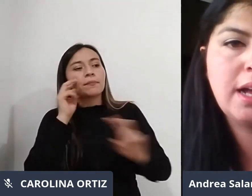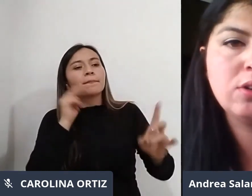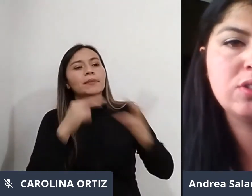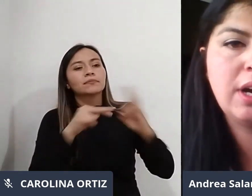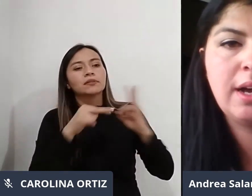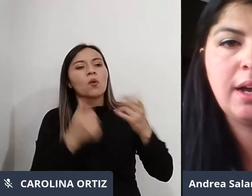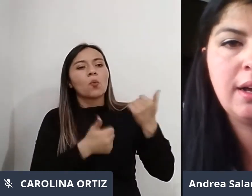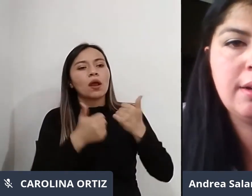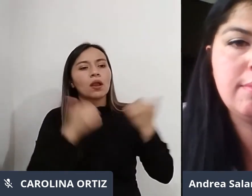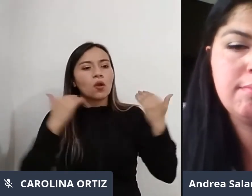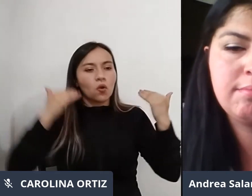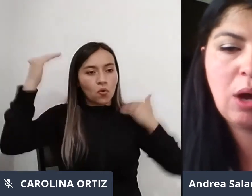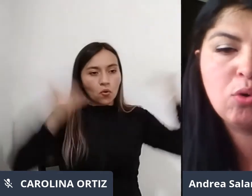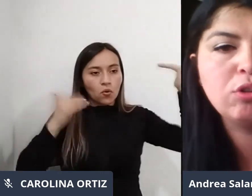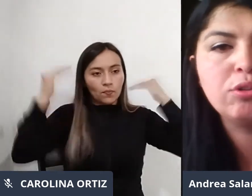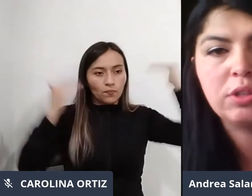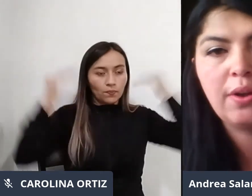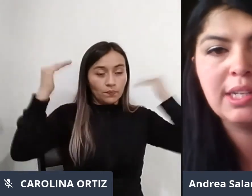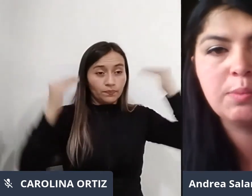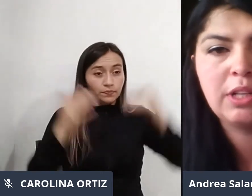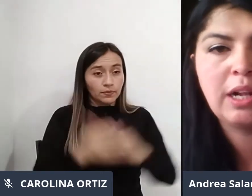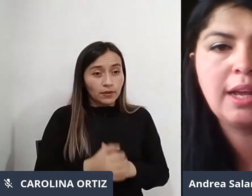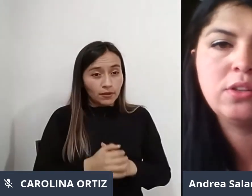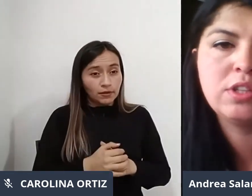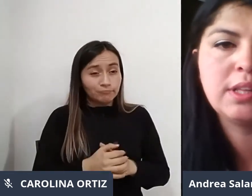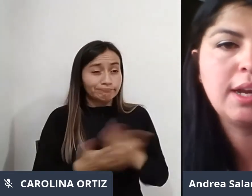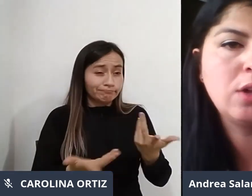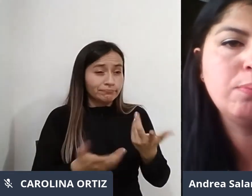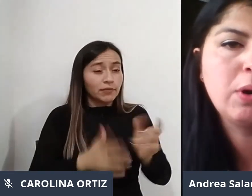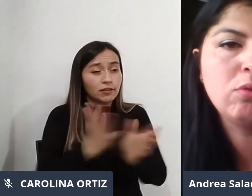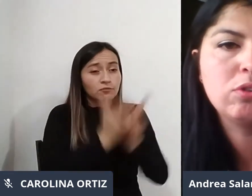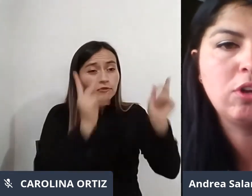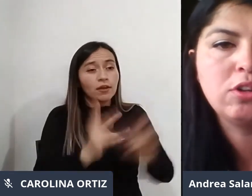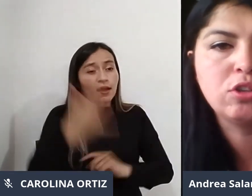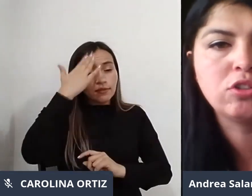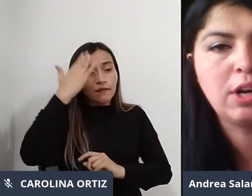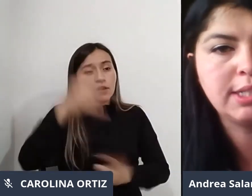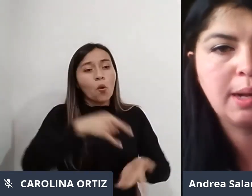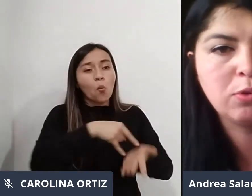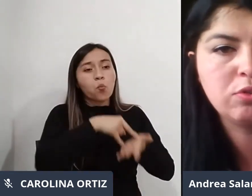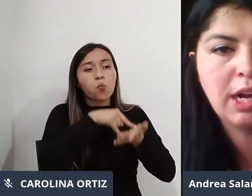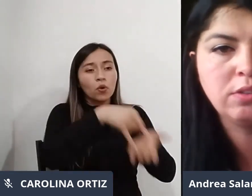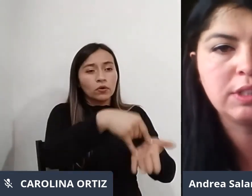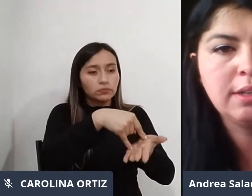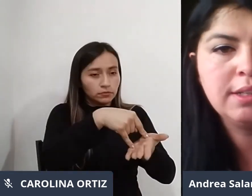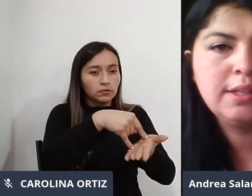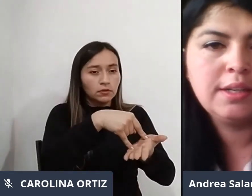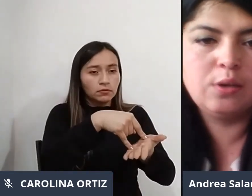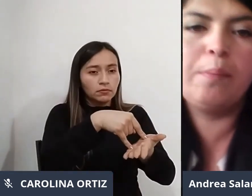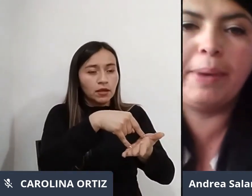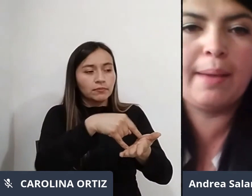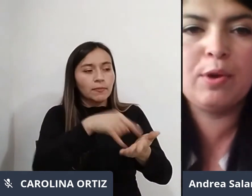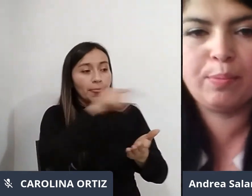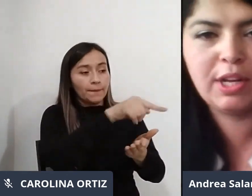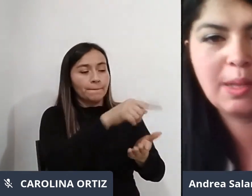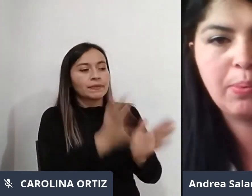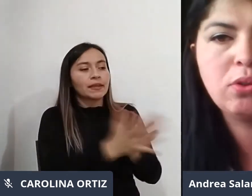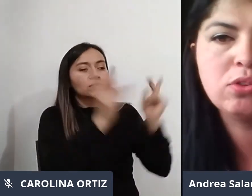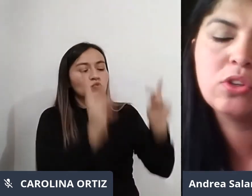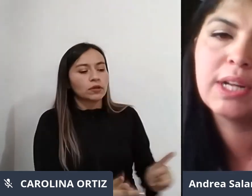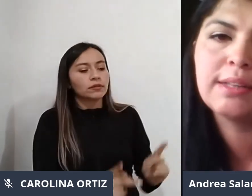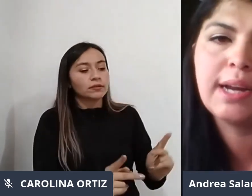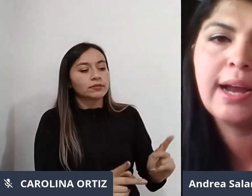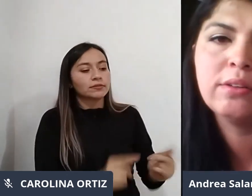están enseñados a un conductivismo en el que ellos entregan un producto y nosotros les damos una nota, un premio por